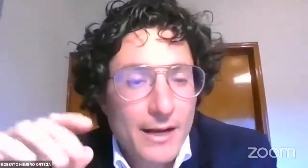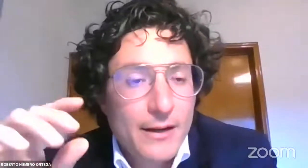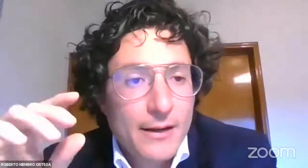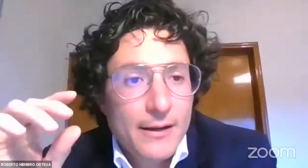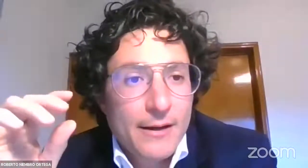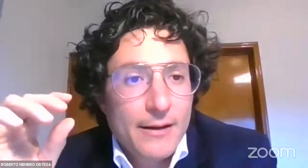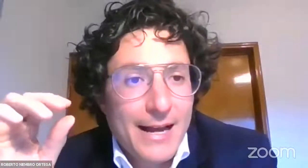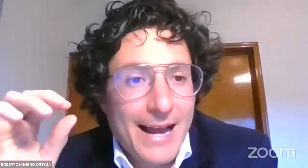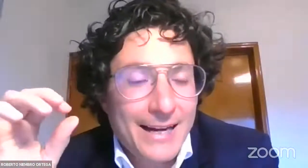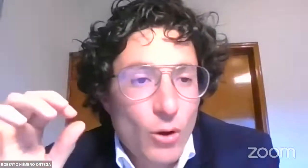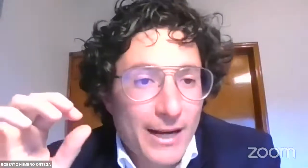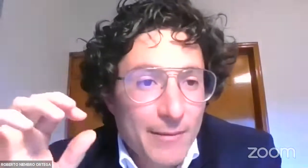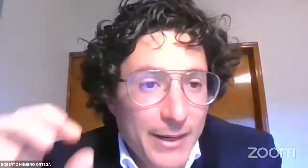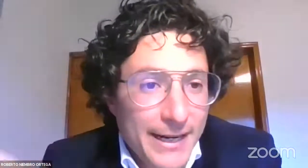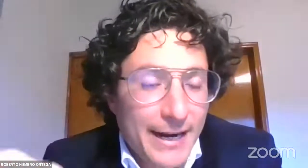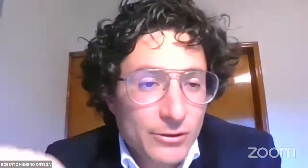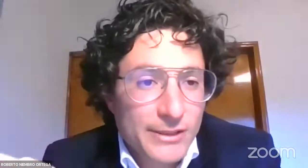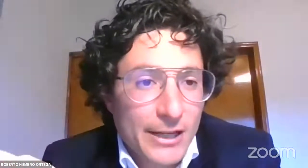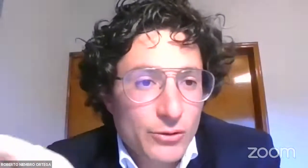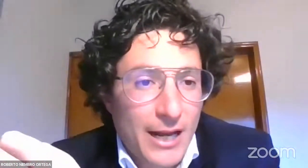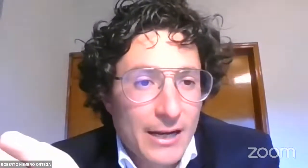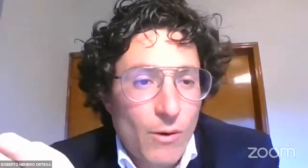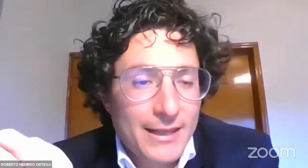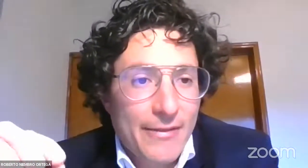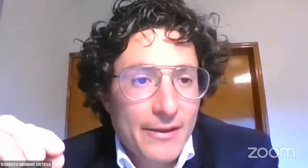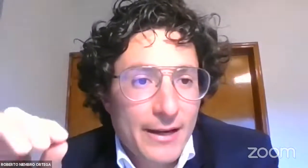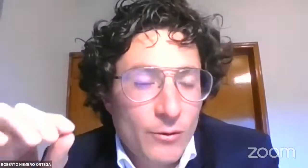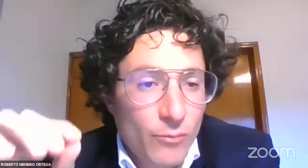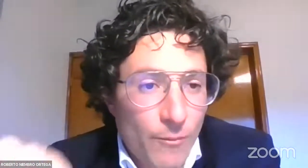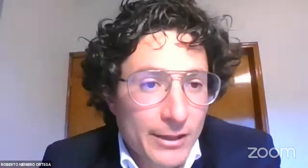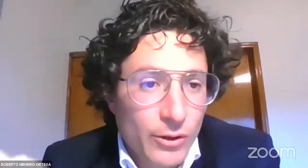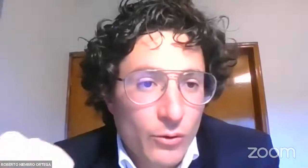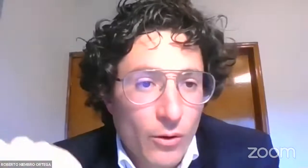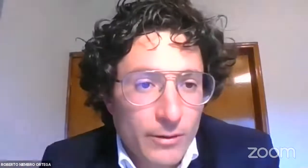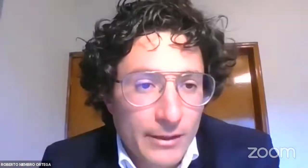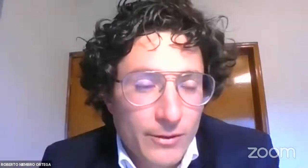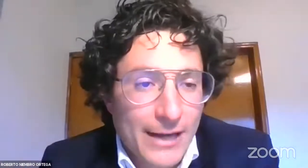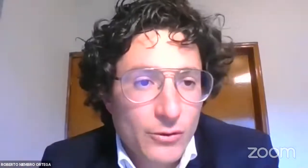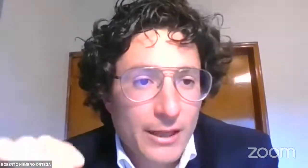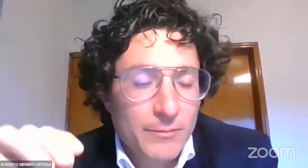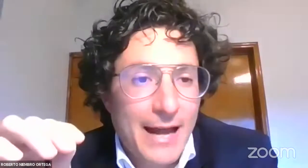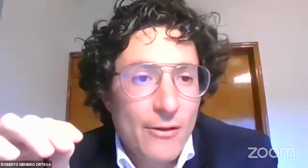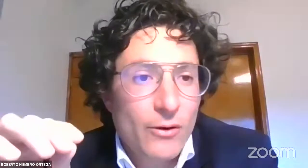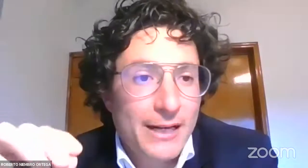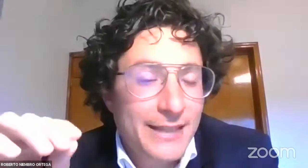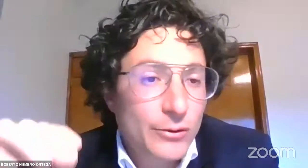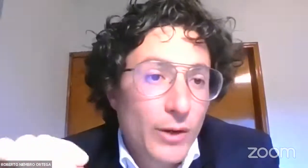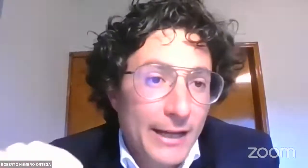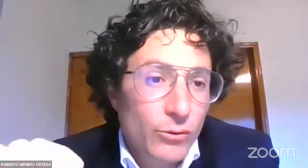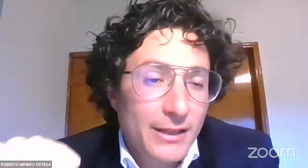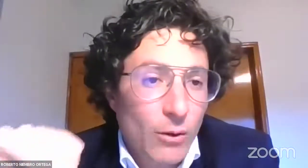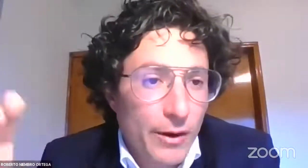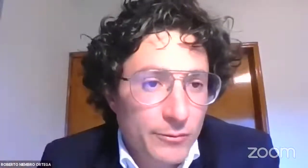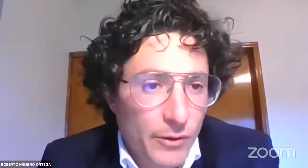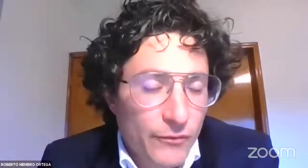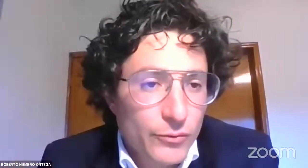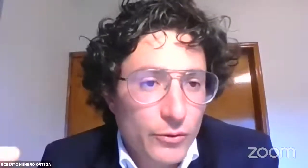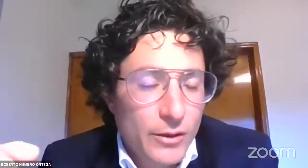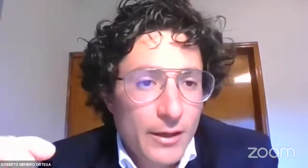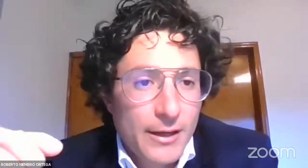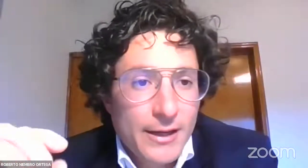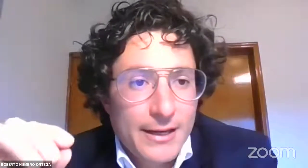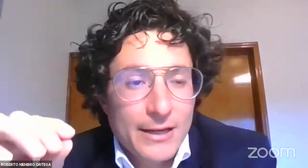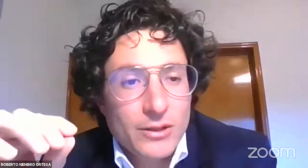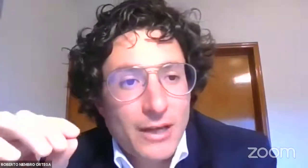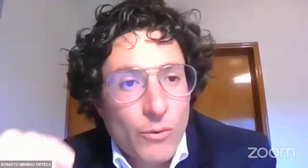Constitución actual, lo que implican esos derechos a la igualdad en un momento, en un caso determinado, está sujeto a desacuerdos